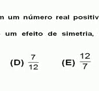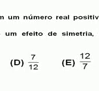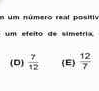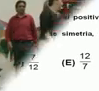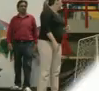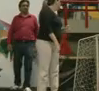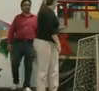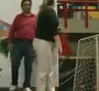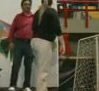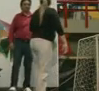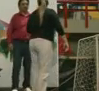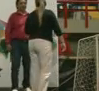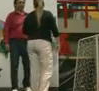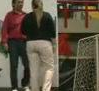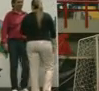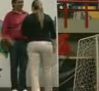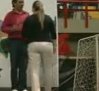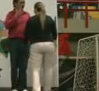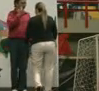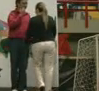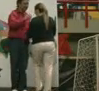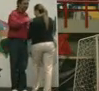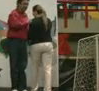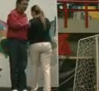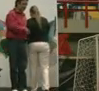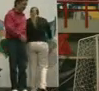lá. Questão número 8.